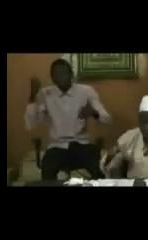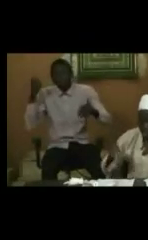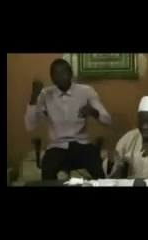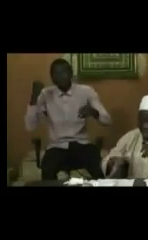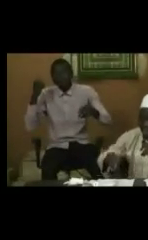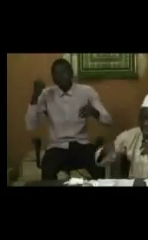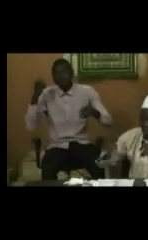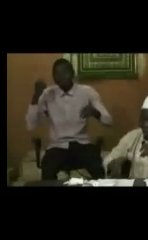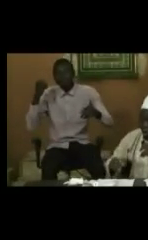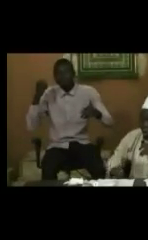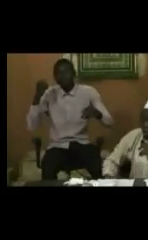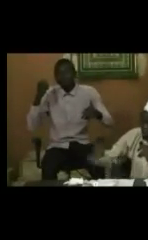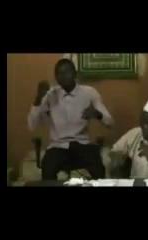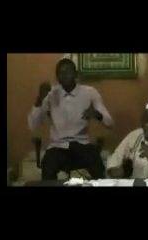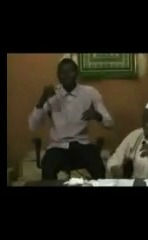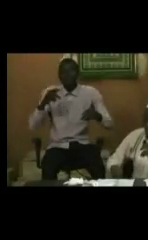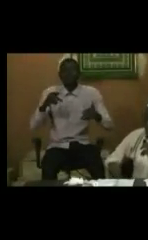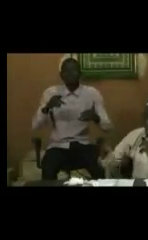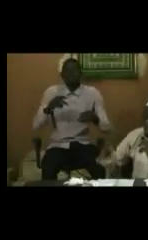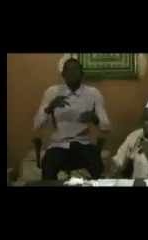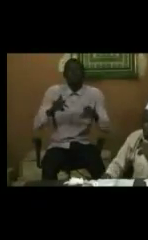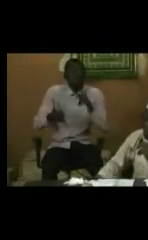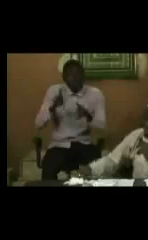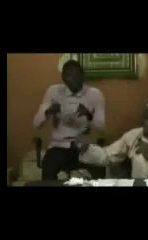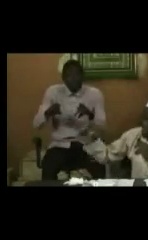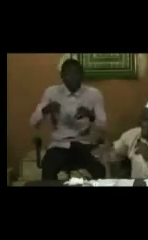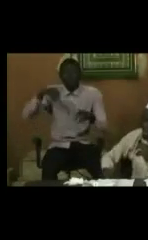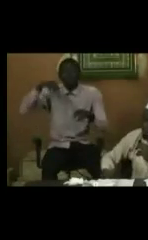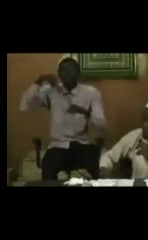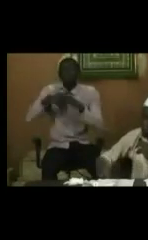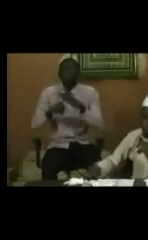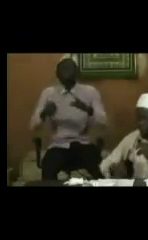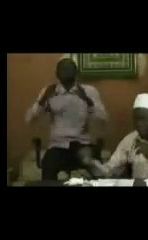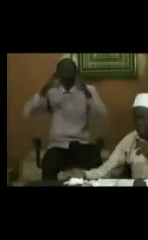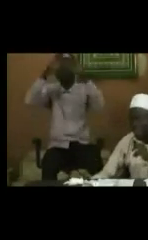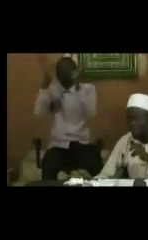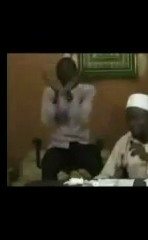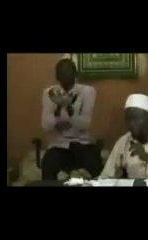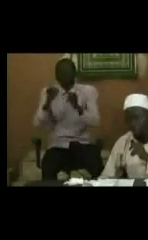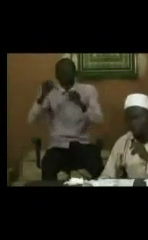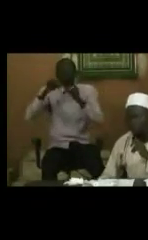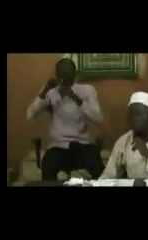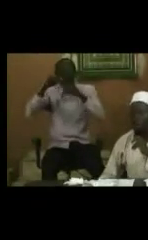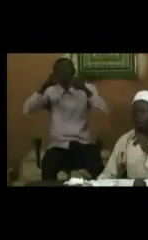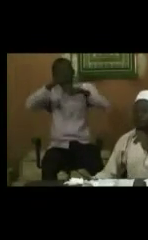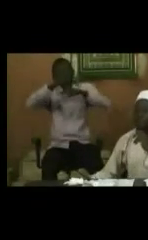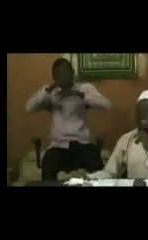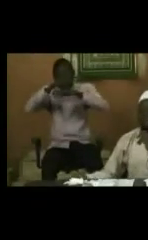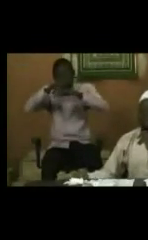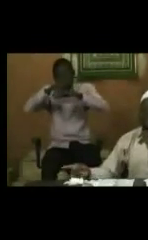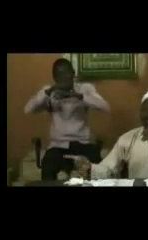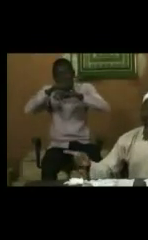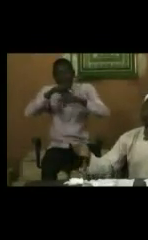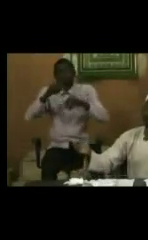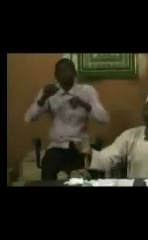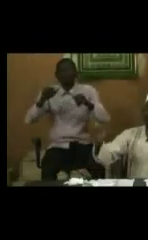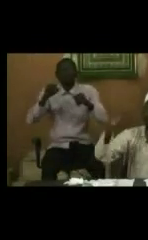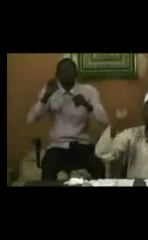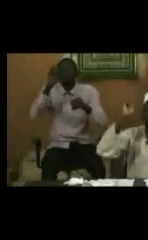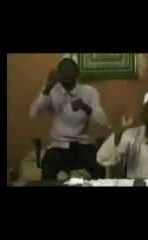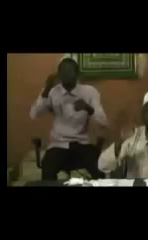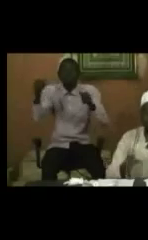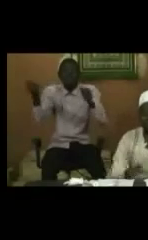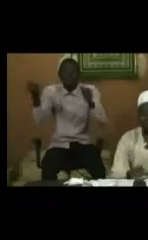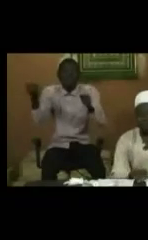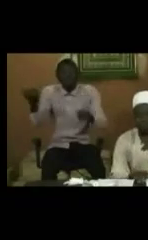ọhún ṣe nǹkan kan ní èèwọ kí wọn ṣe lẹtọ àti kọlọ ọhún ṣe nǹkan kan ní ẹtọ kí wọn ṣe ní èèwọ ọgbọrọ gà sí pé anabi ló yà sọnù